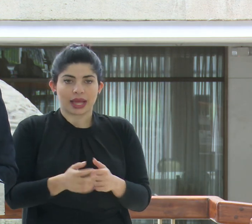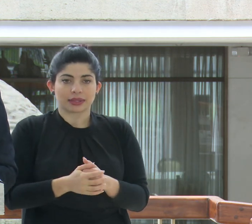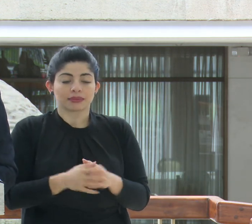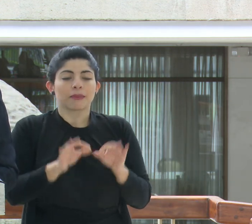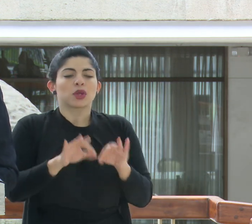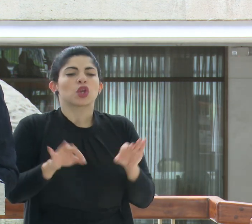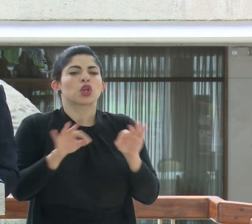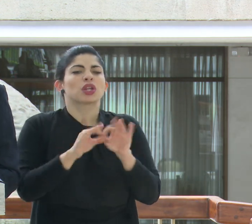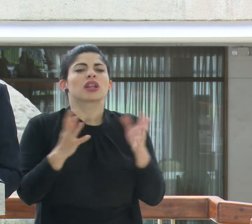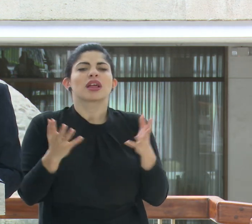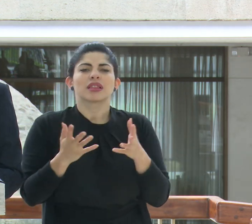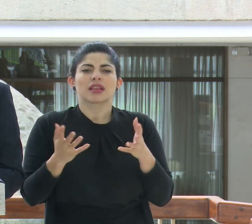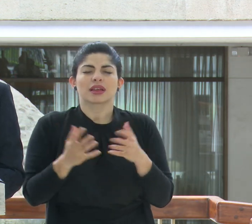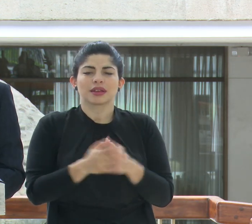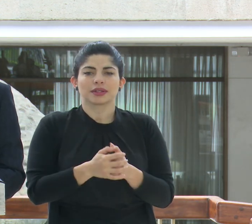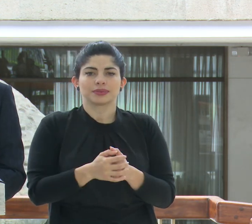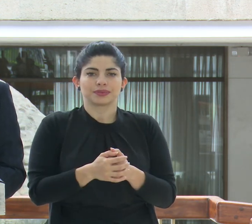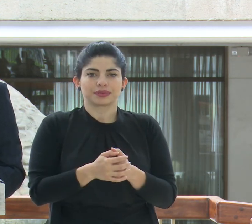Prioritario,